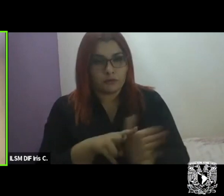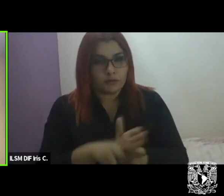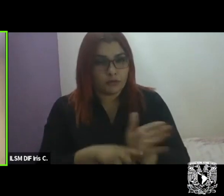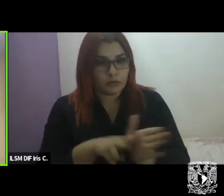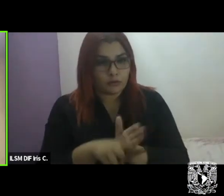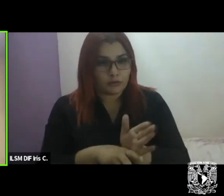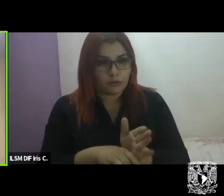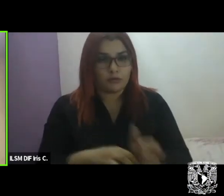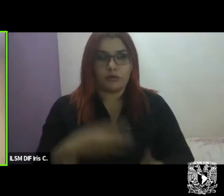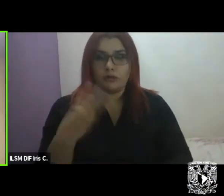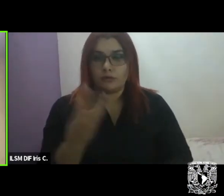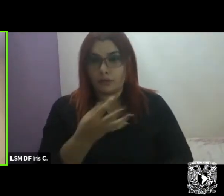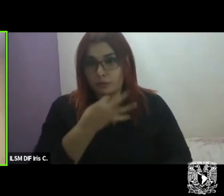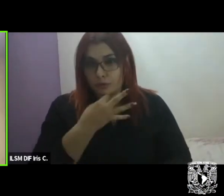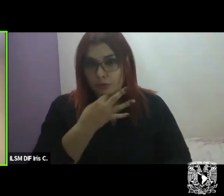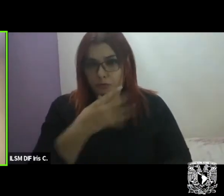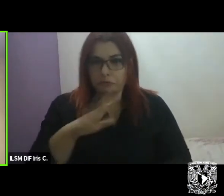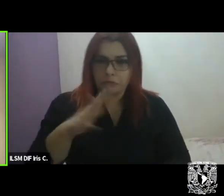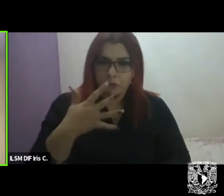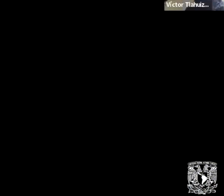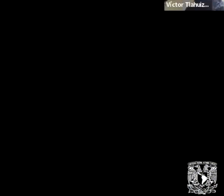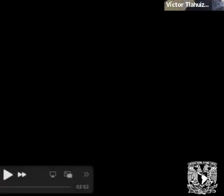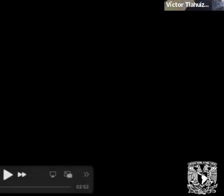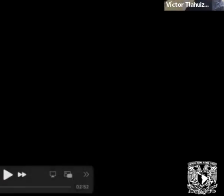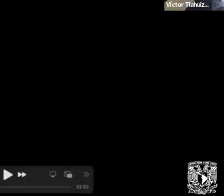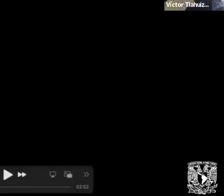aproximadamente 3 minutos.